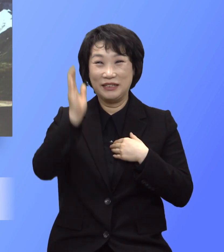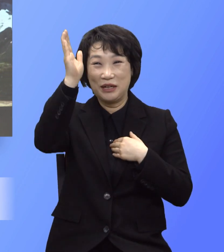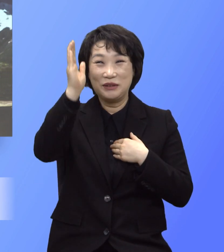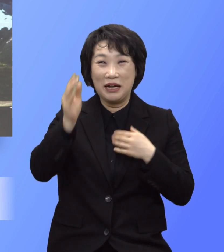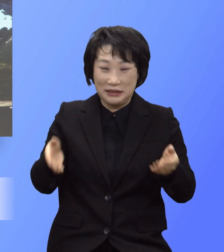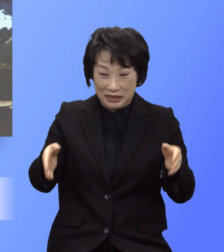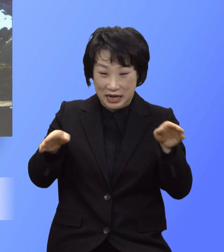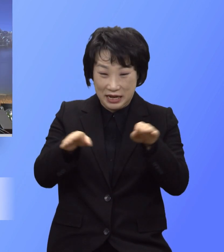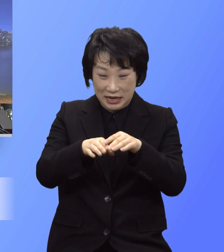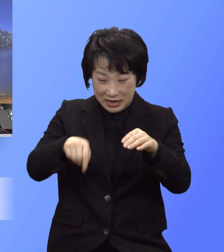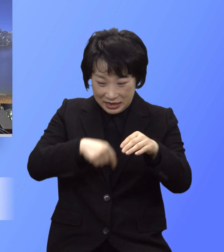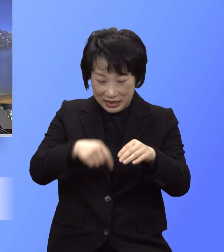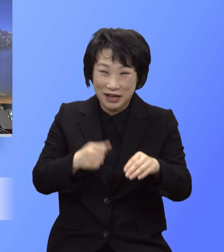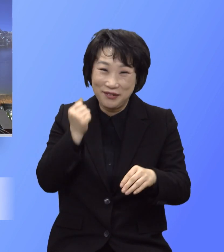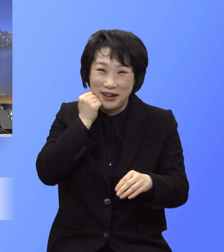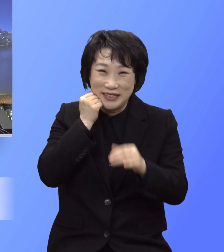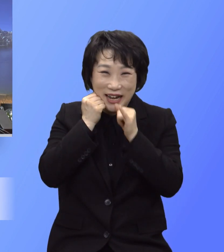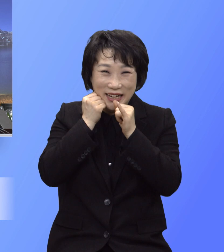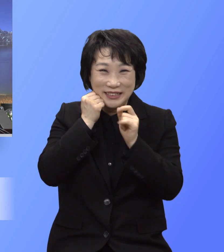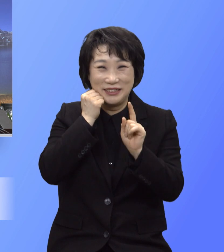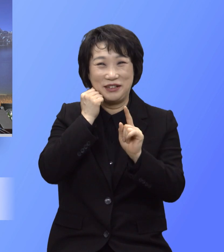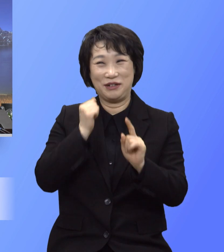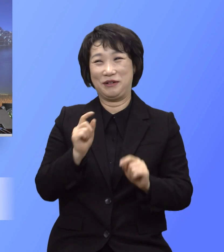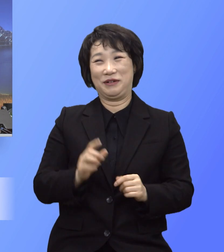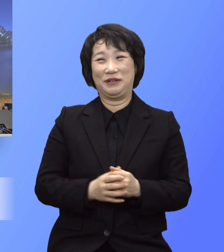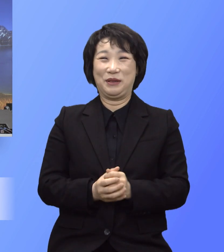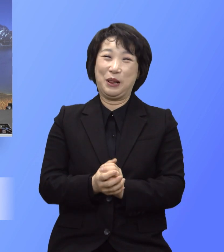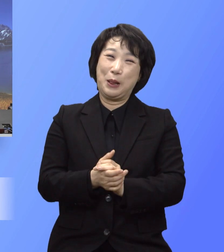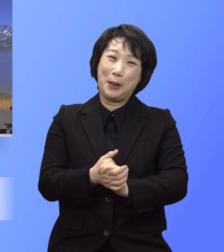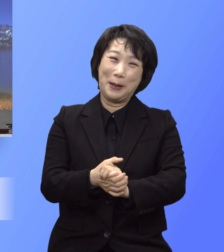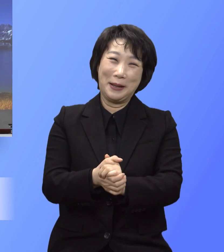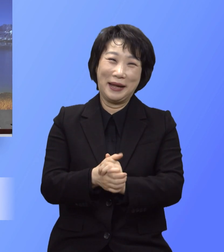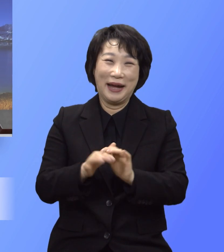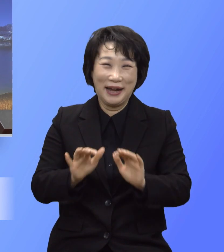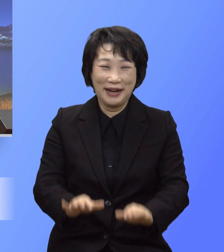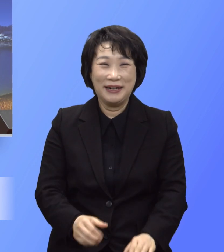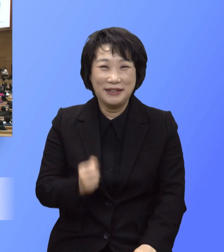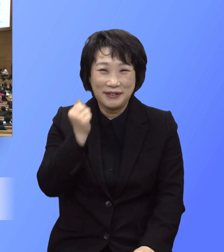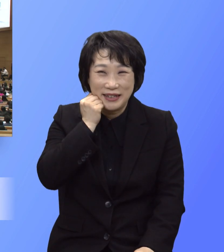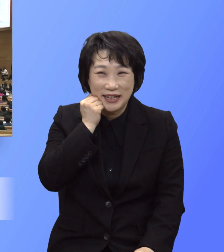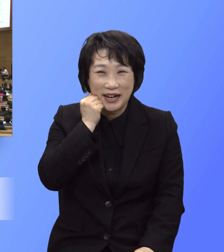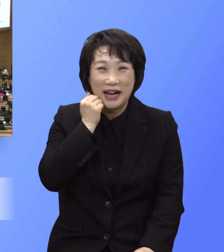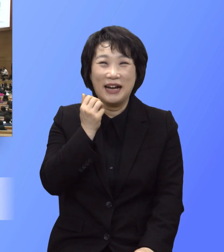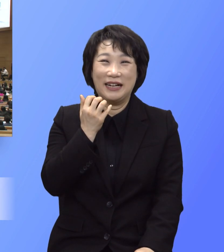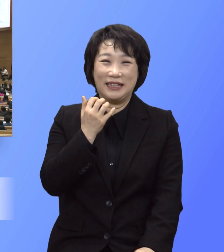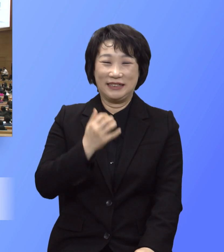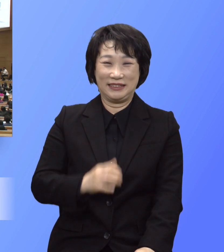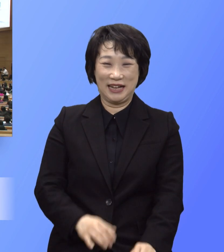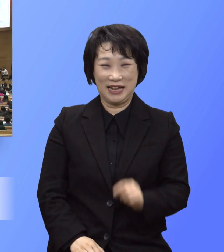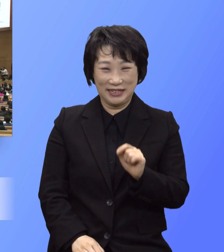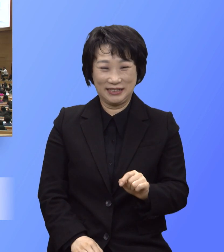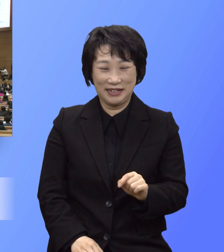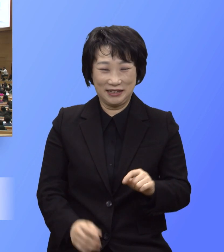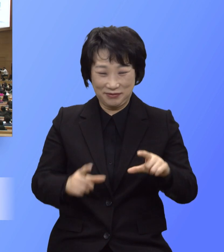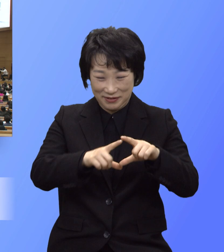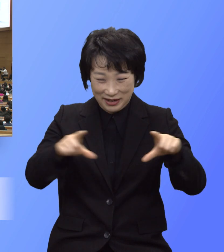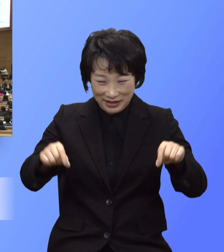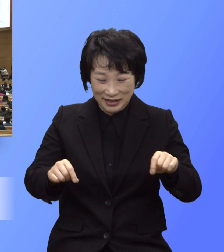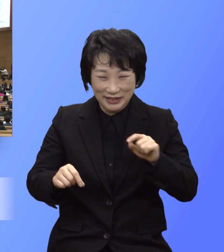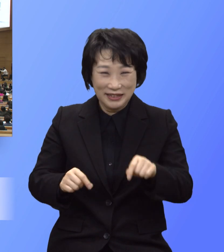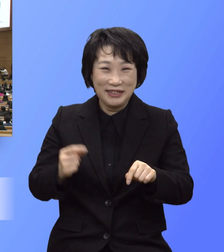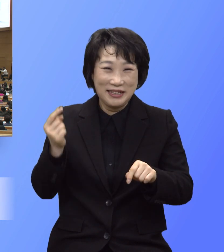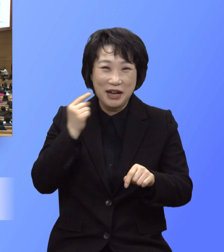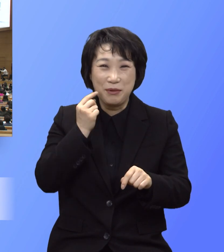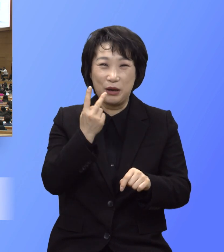과자가 있습니다. 과자. 야, 과자가 색깔이 참 이쁘게